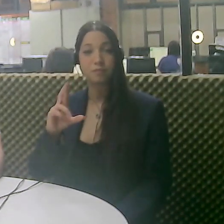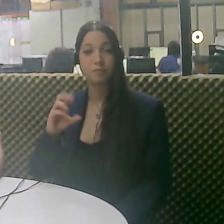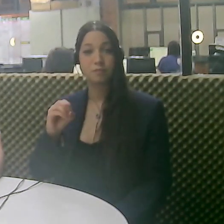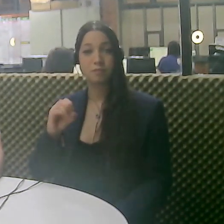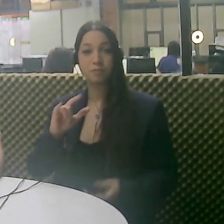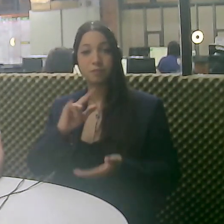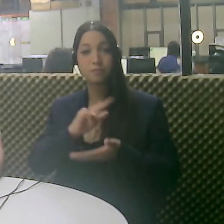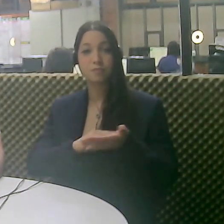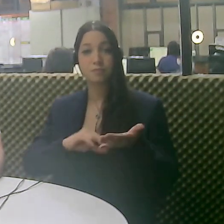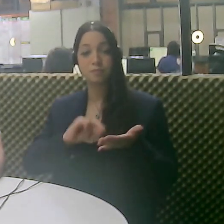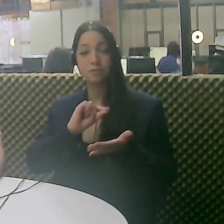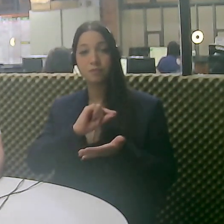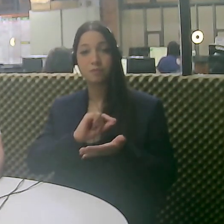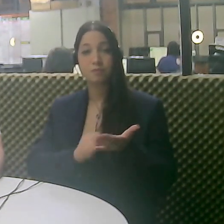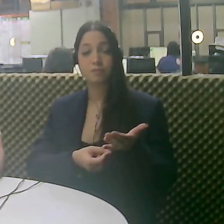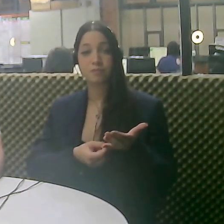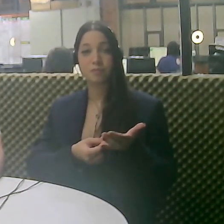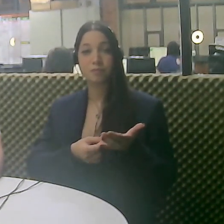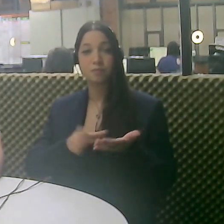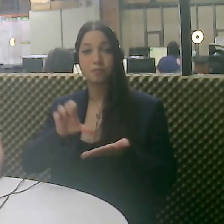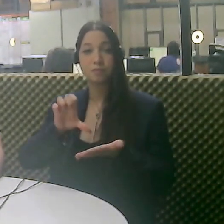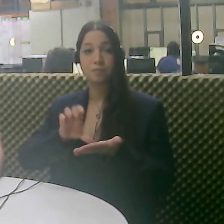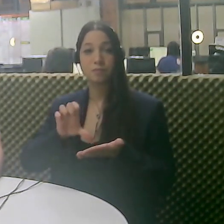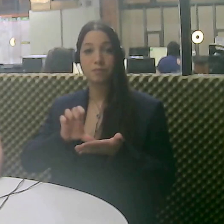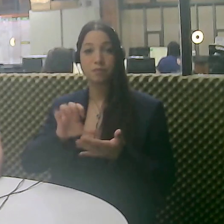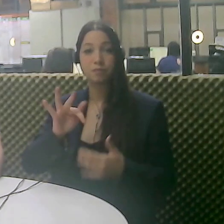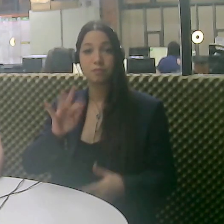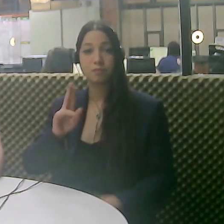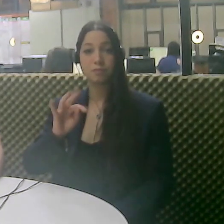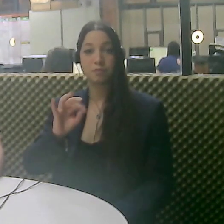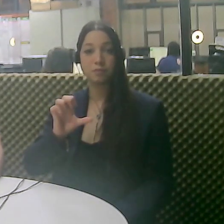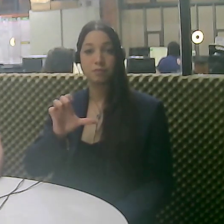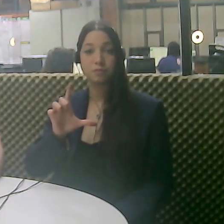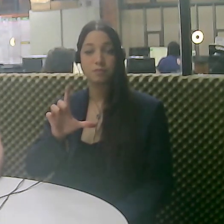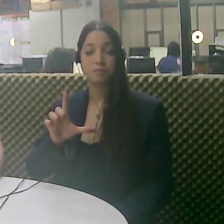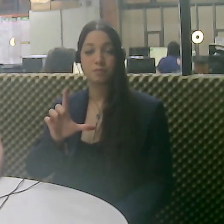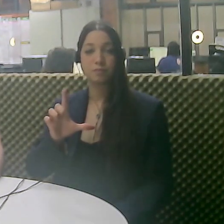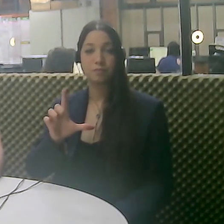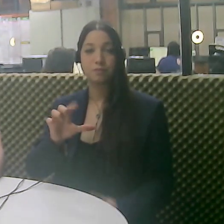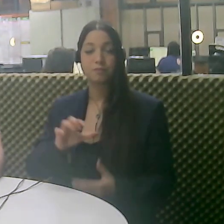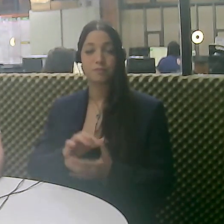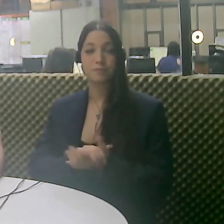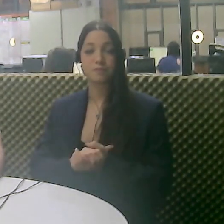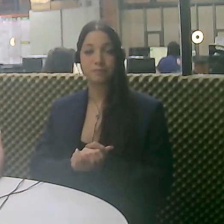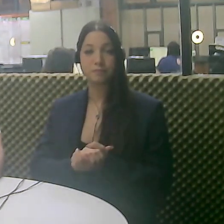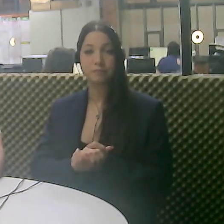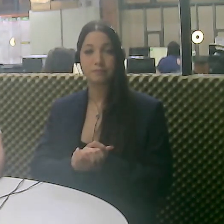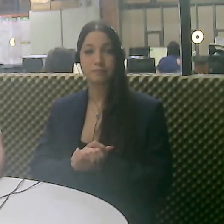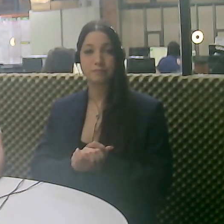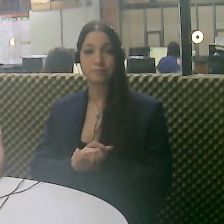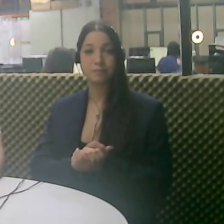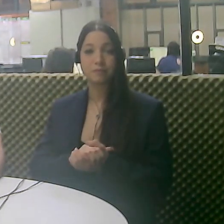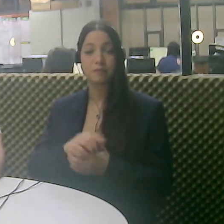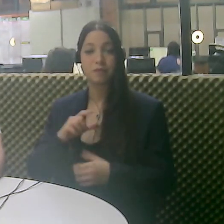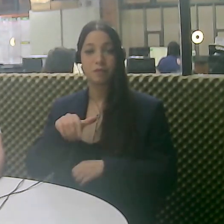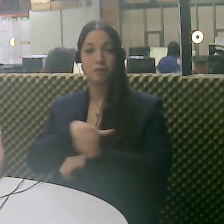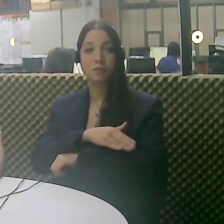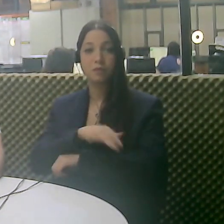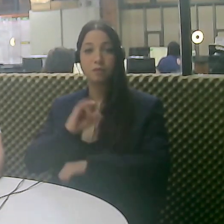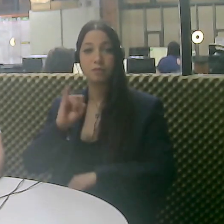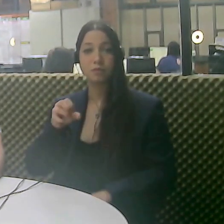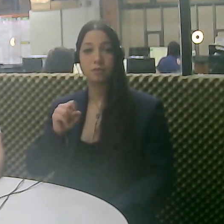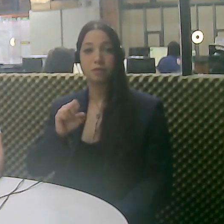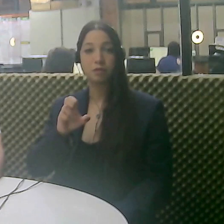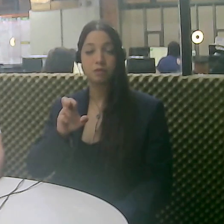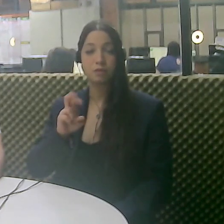o formulário de inscrição na sede da Fundação Uberlandense do Turismo, Esporte e Lazer, a Futel, que fica na rua José